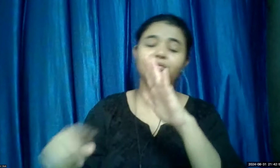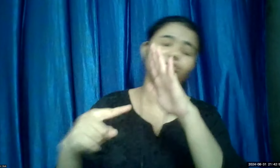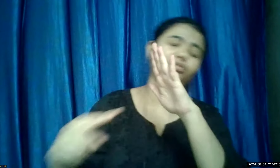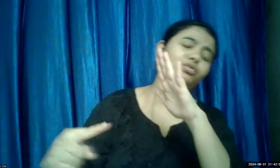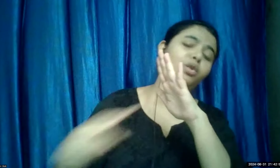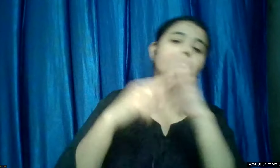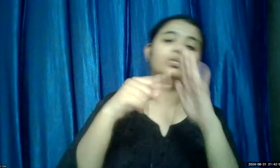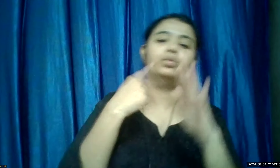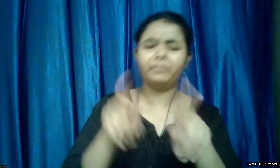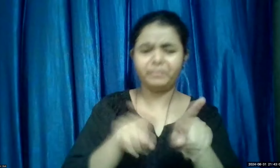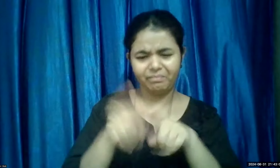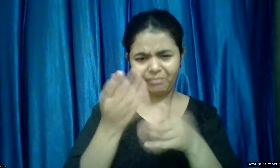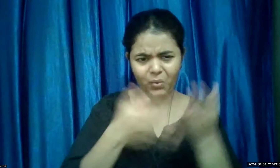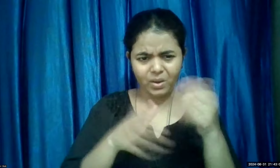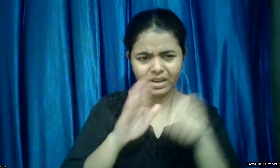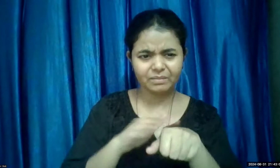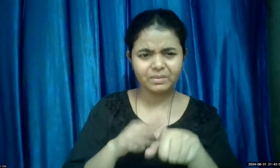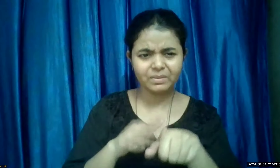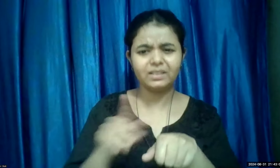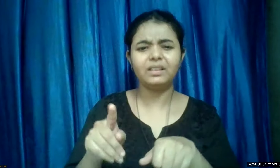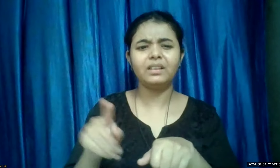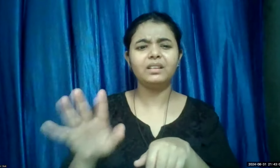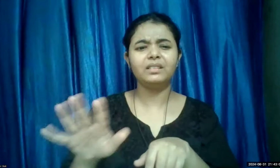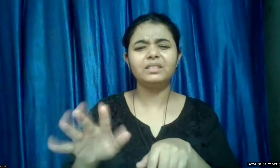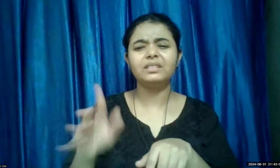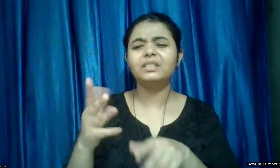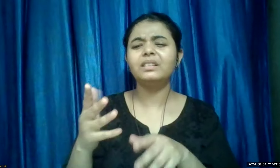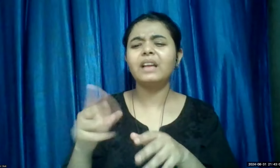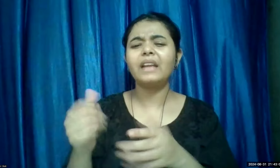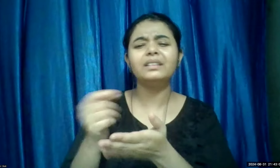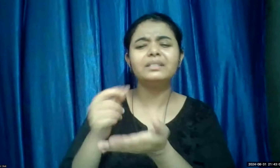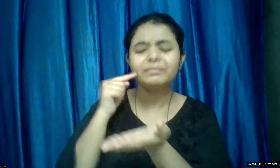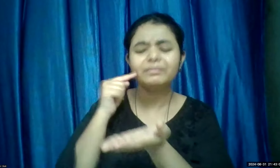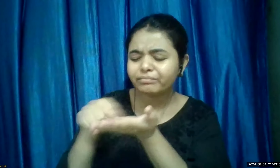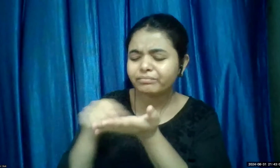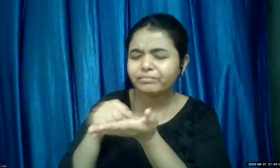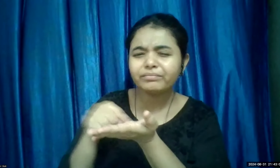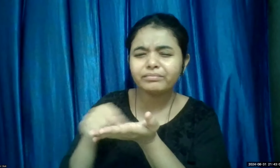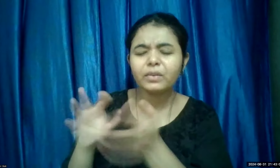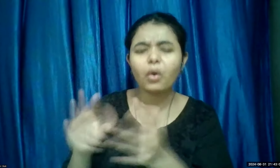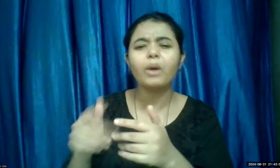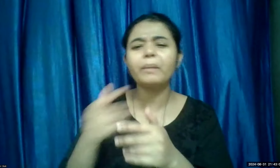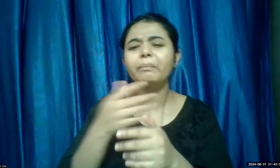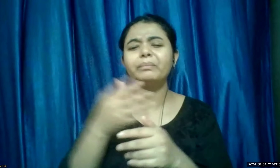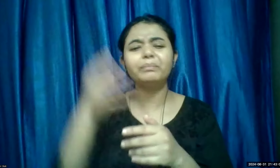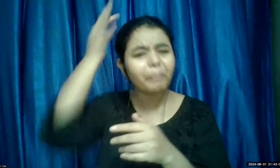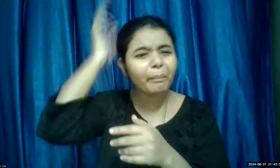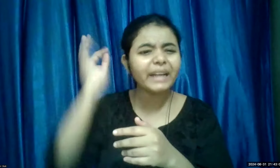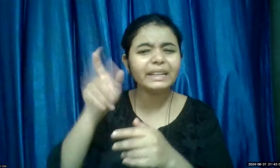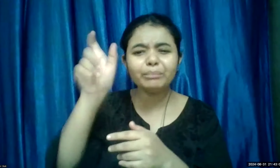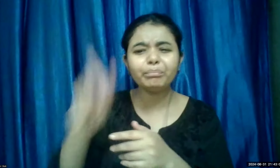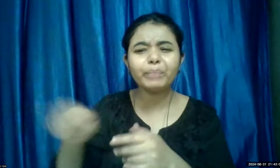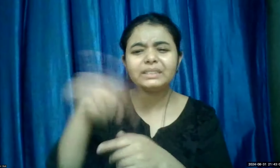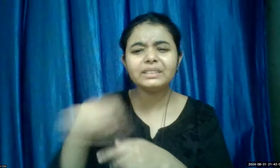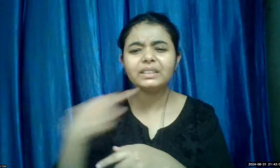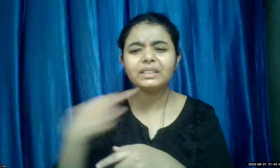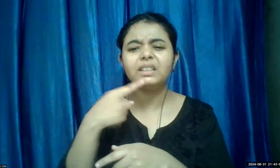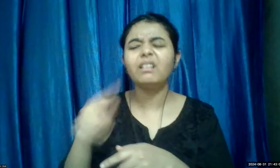जाएंगे और आप बोलेंगे मेरी आंखों की रोशनी कम हो गई है, क्या करना चाहिए? तो कहेगा सूर्य की पूजा